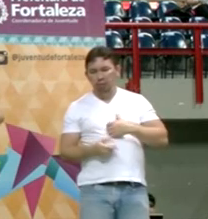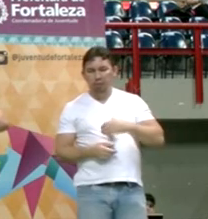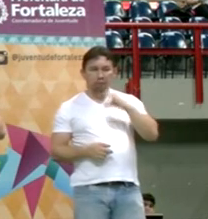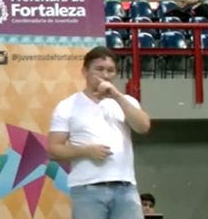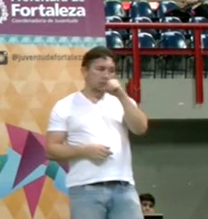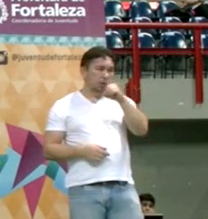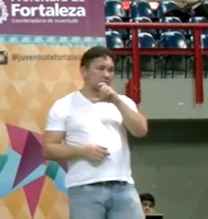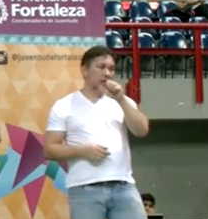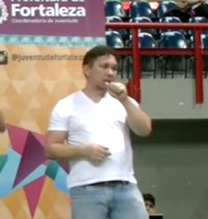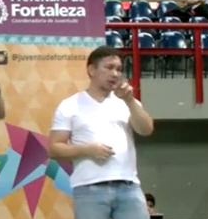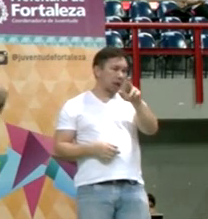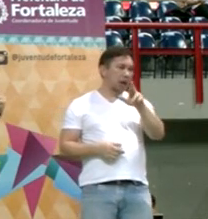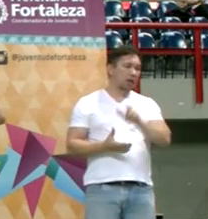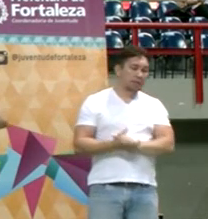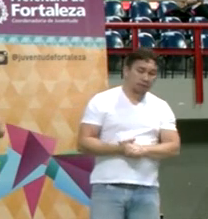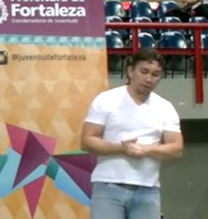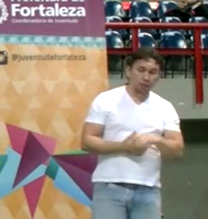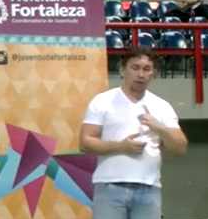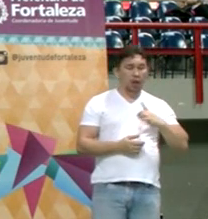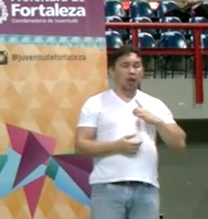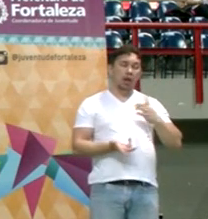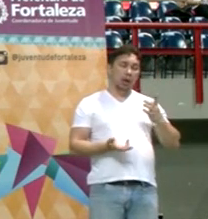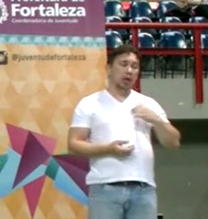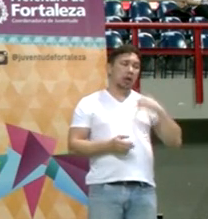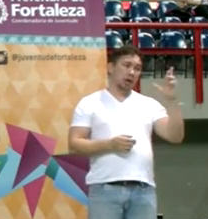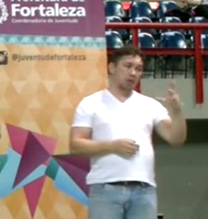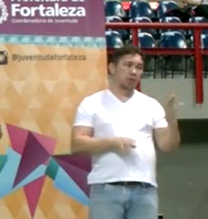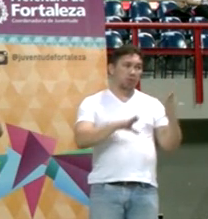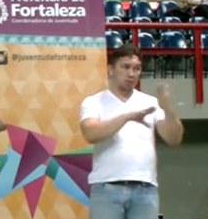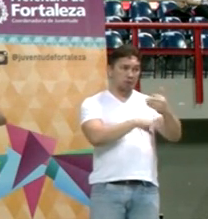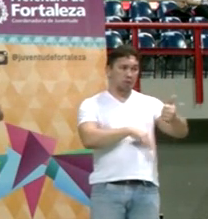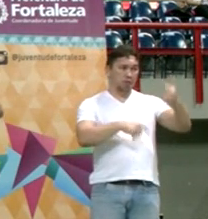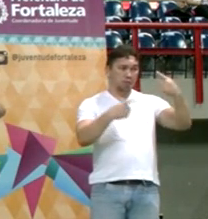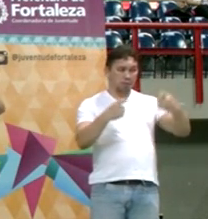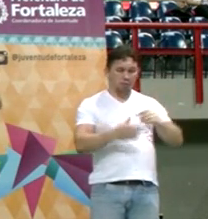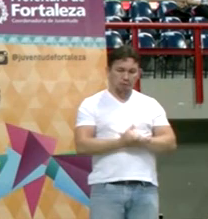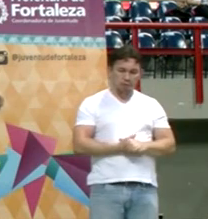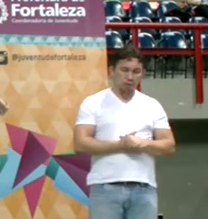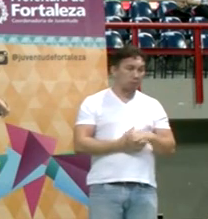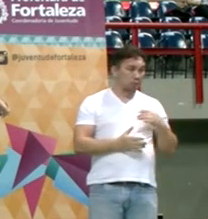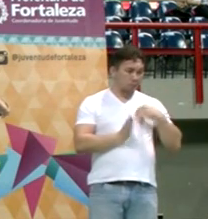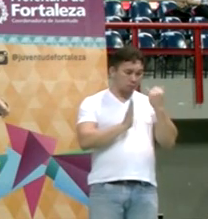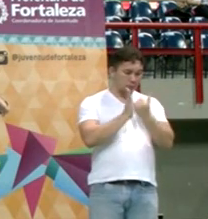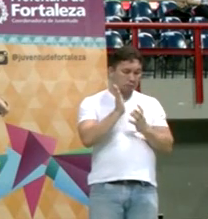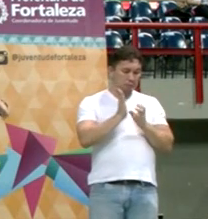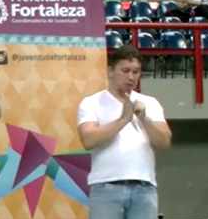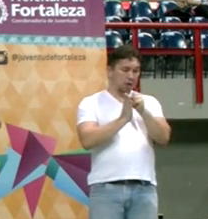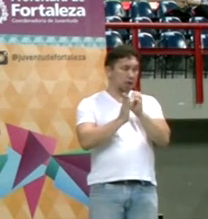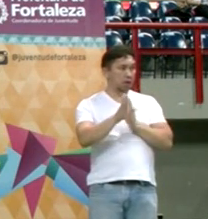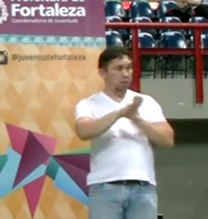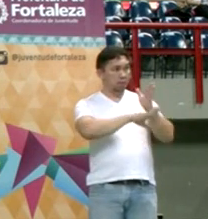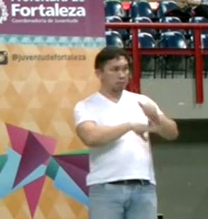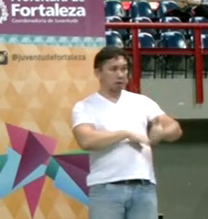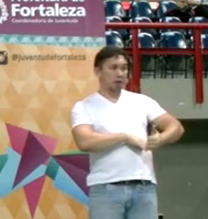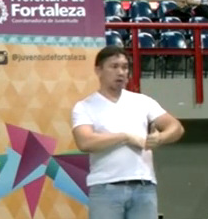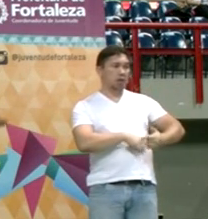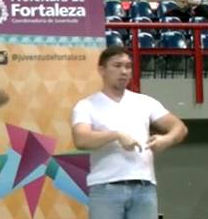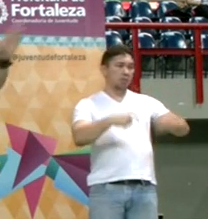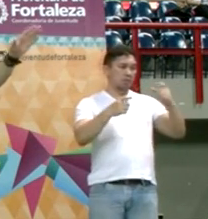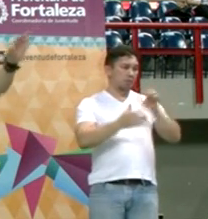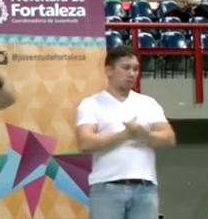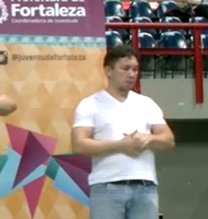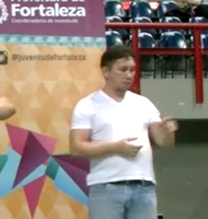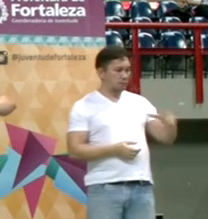que a Primeira Guerra estourou e a Rússia teve que ir para a guerra. Como as pessoas foram alistadas para ir para a guerra, o que é que o rei fez com